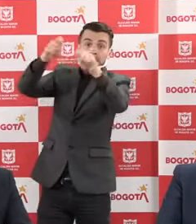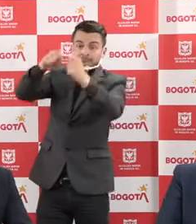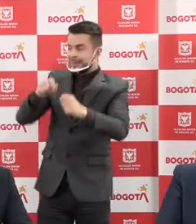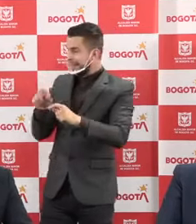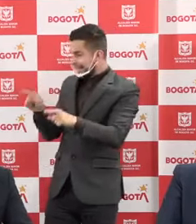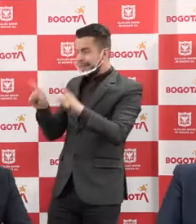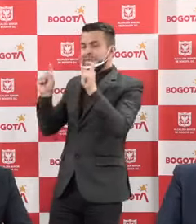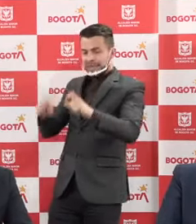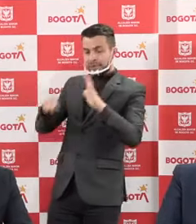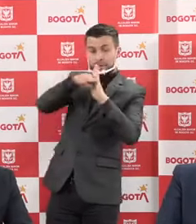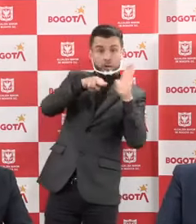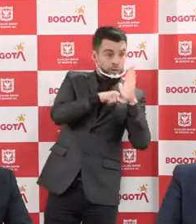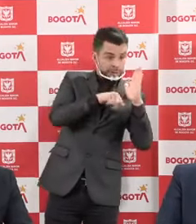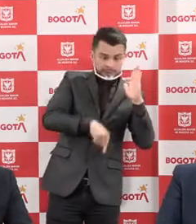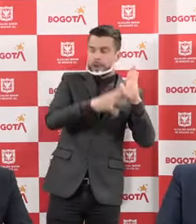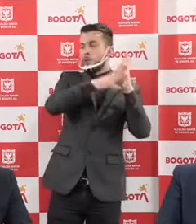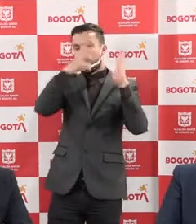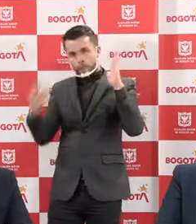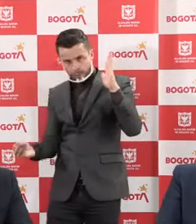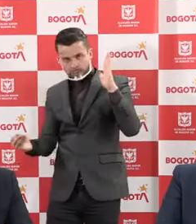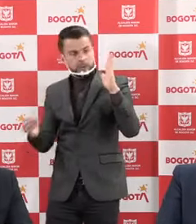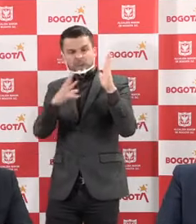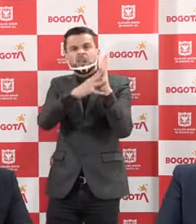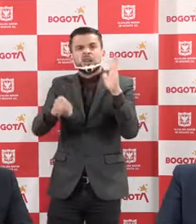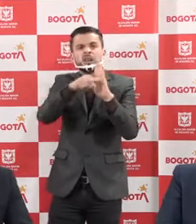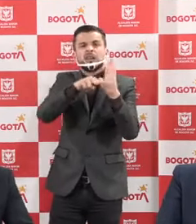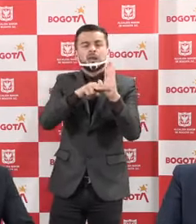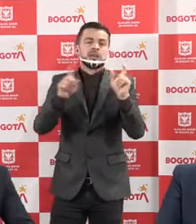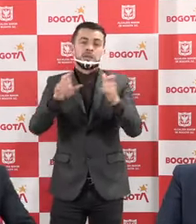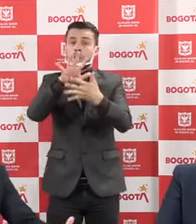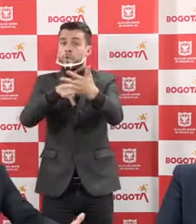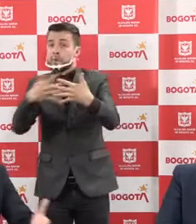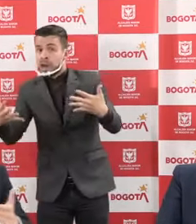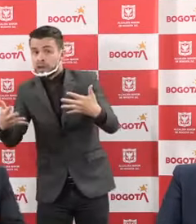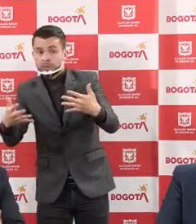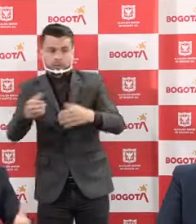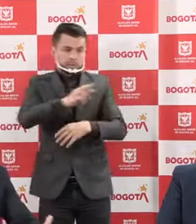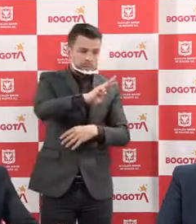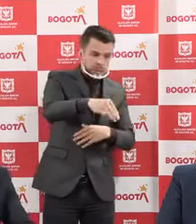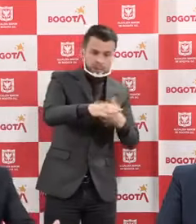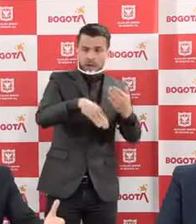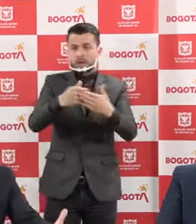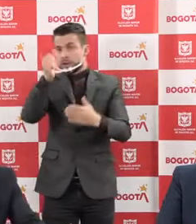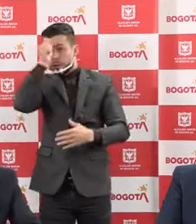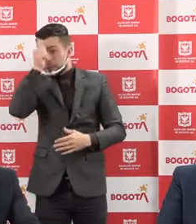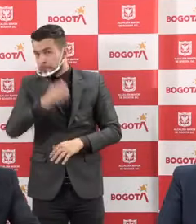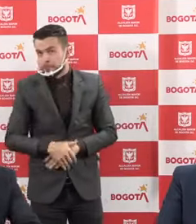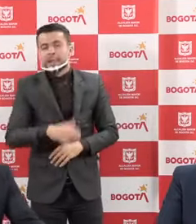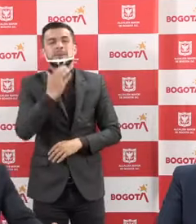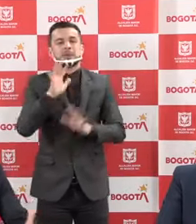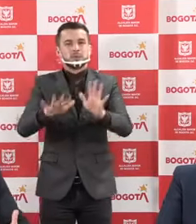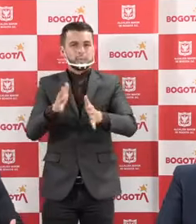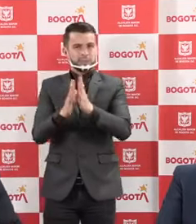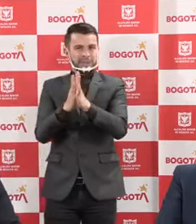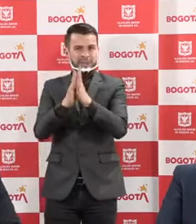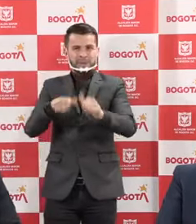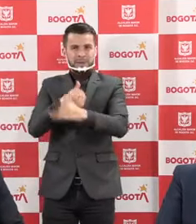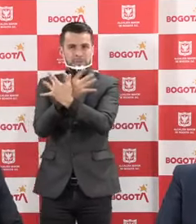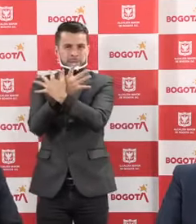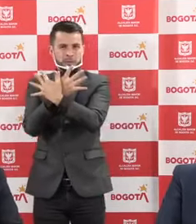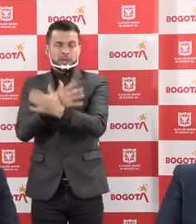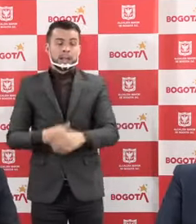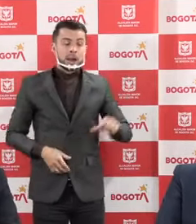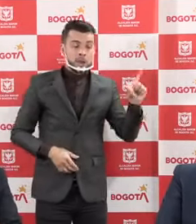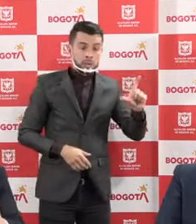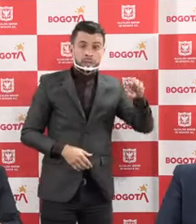medidas de horarios y de días esto quiere decir que por ejemplo en san victorino el día lunes el día martes